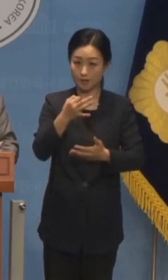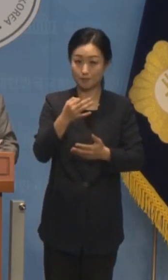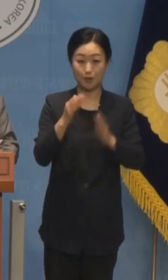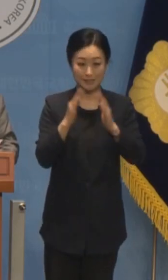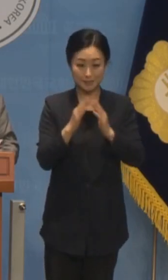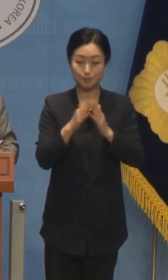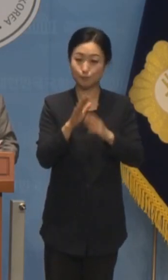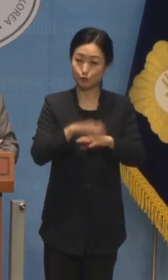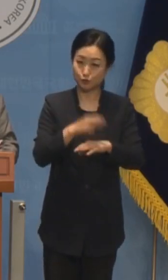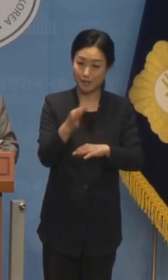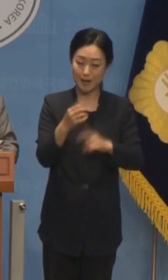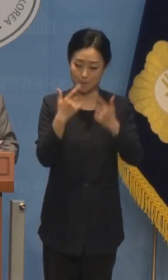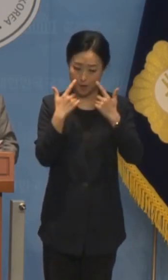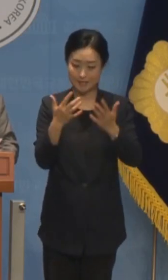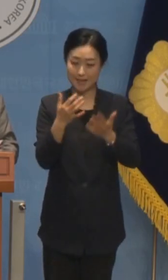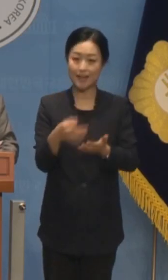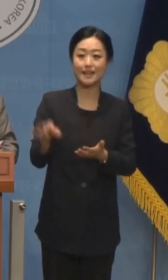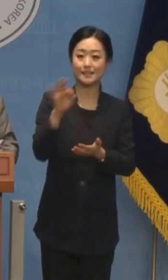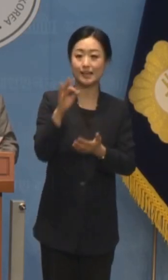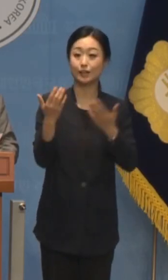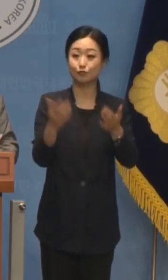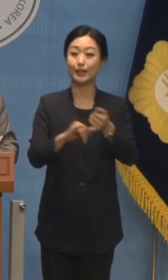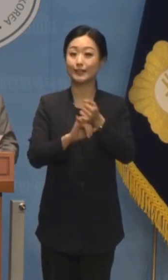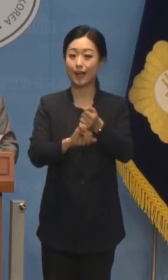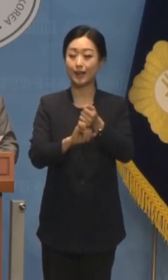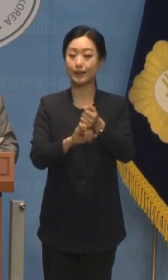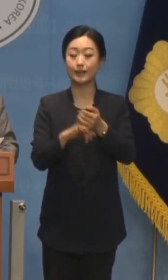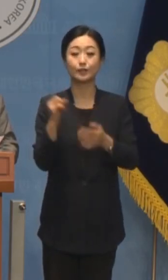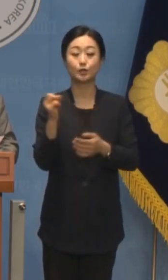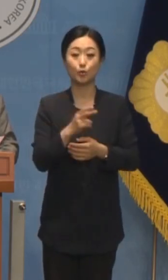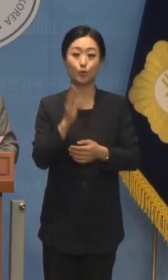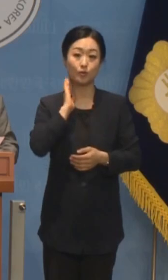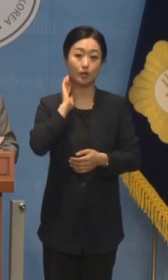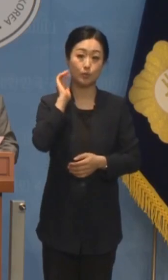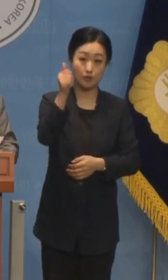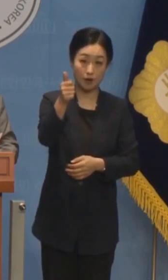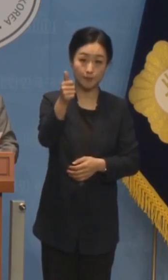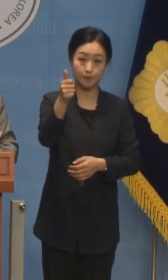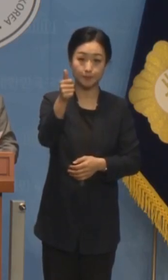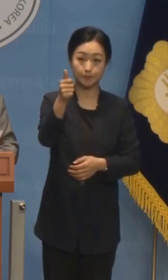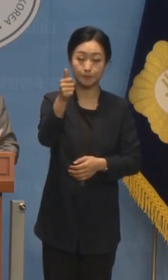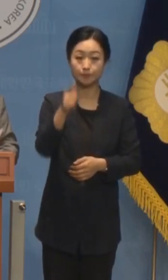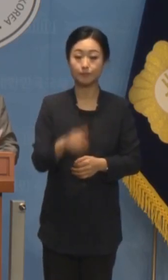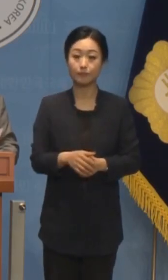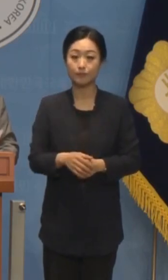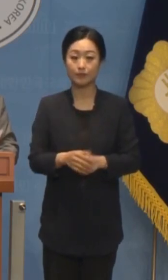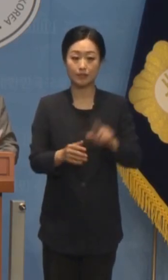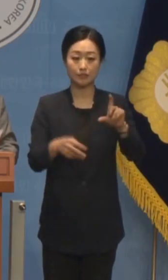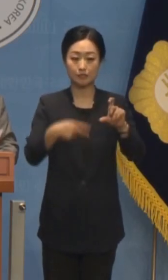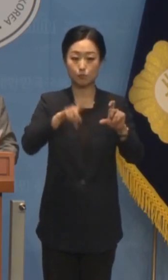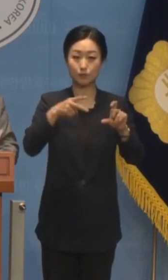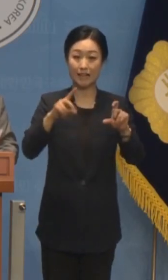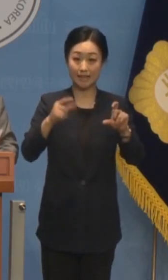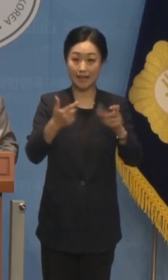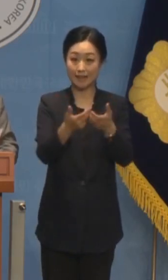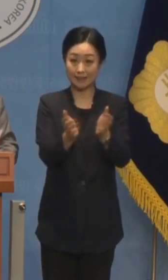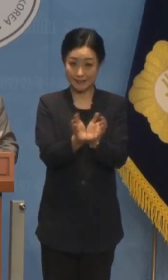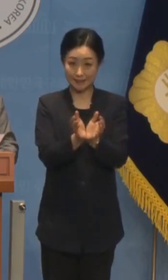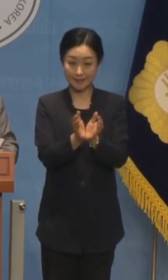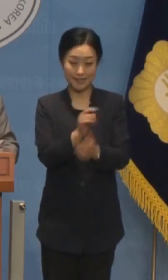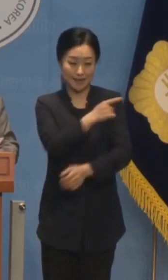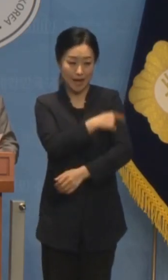수당도 확실히 늘리겠다고 했습니다 또 윤성열 대통령은 15사단 초부 간담의